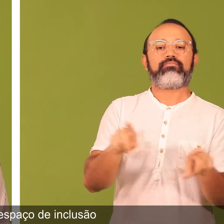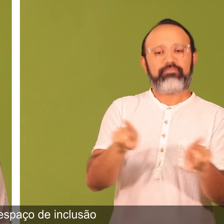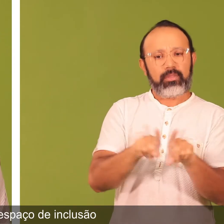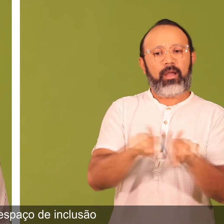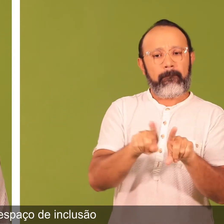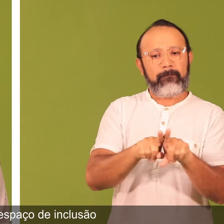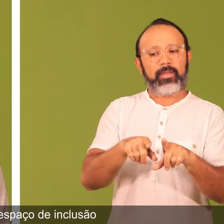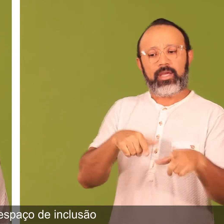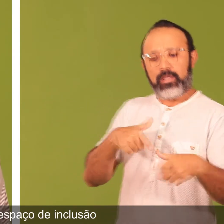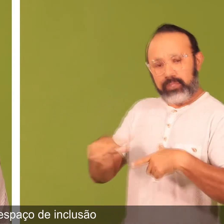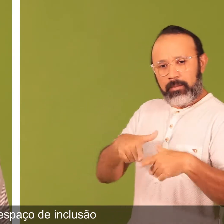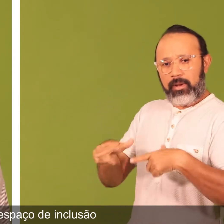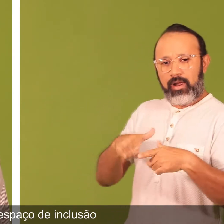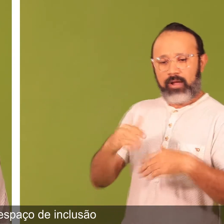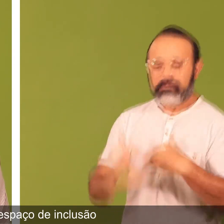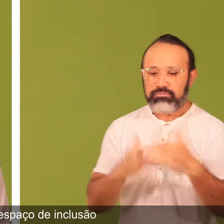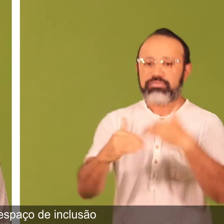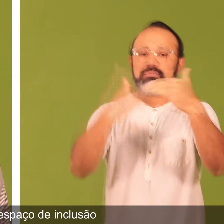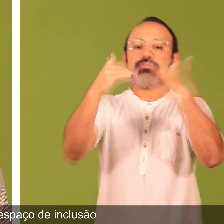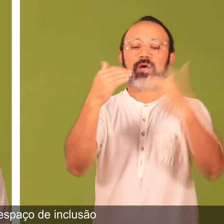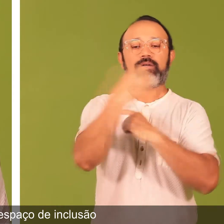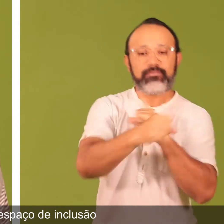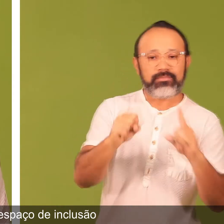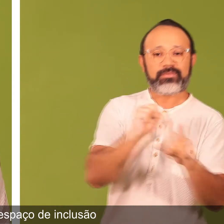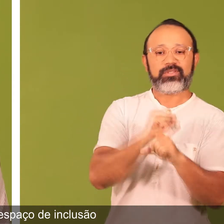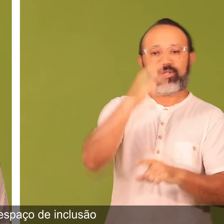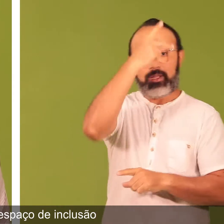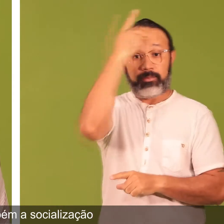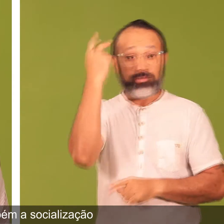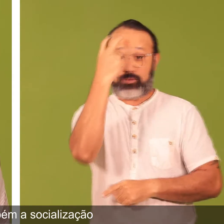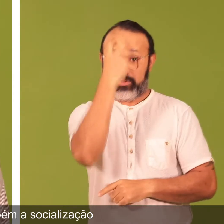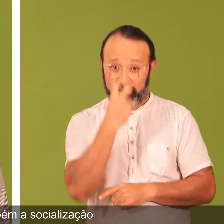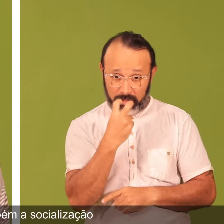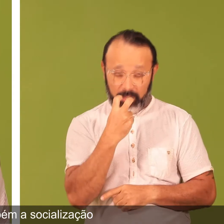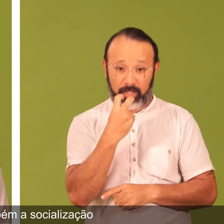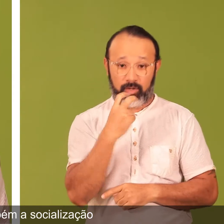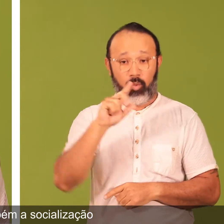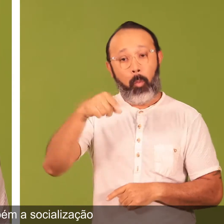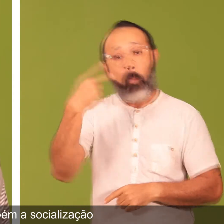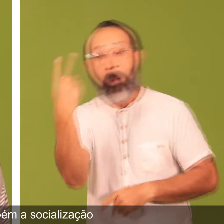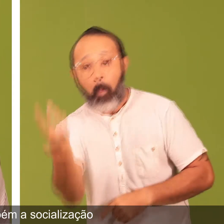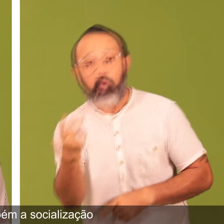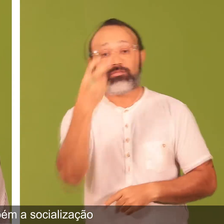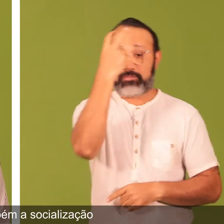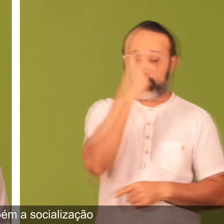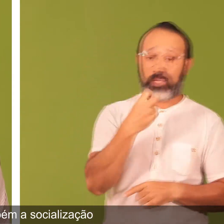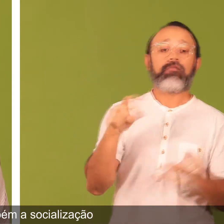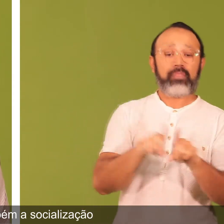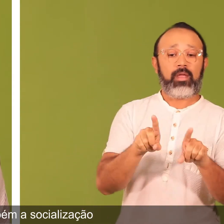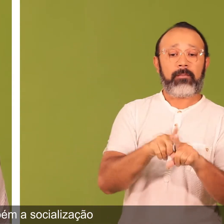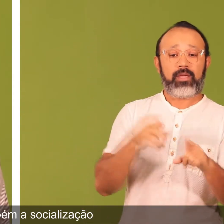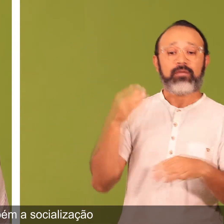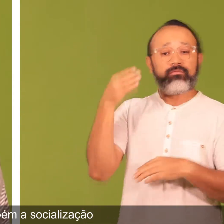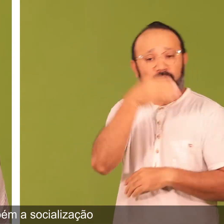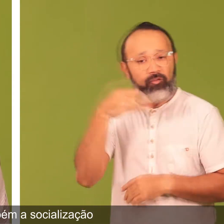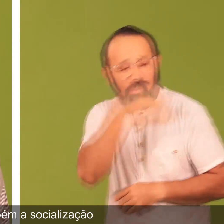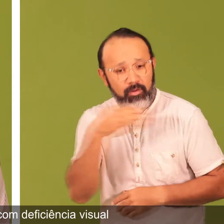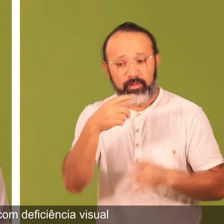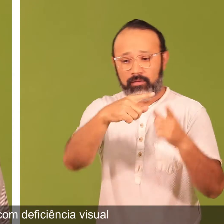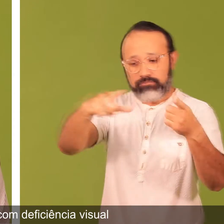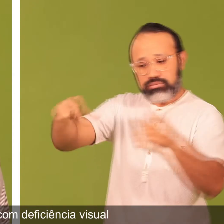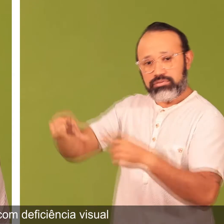né tanto esse espaço de inclusão é como também é a